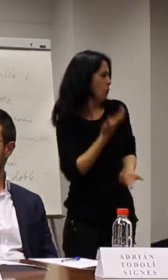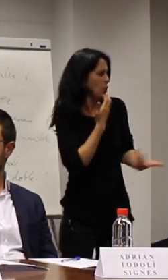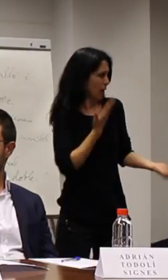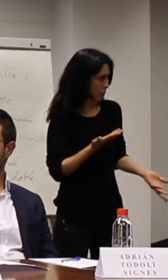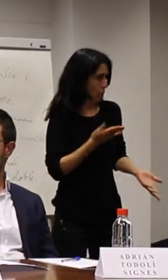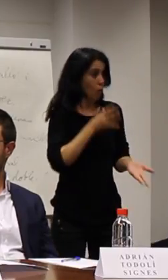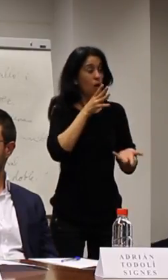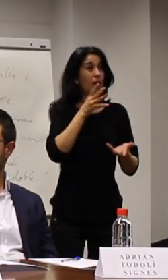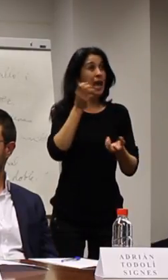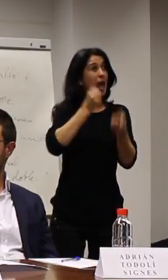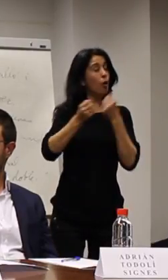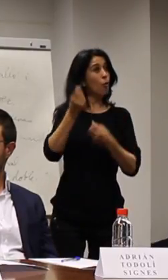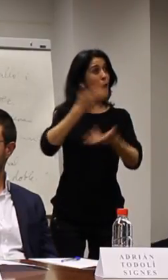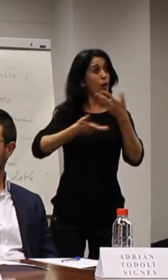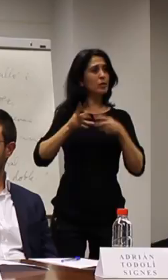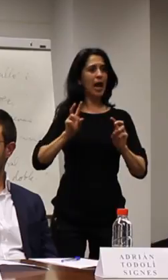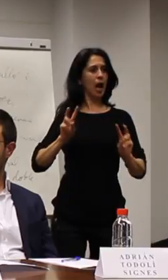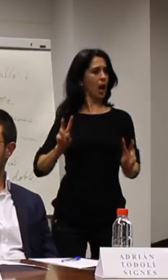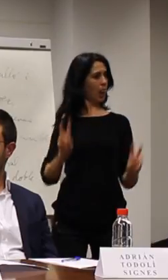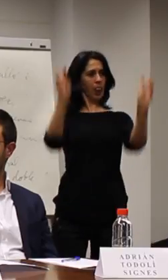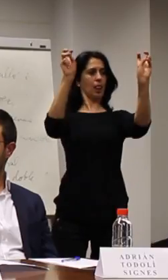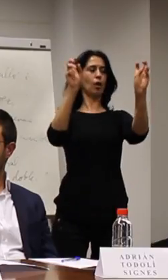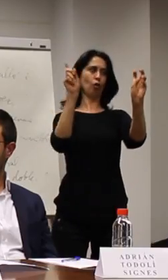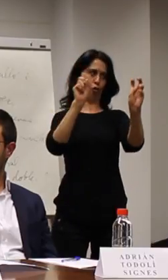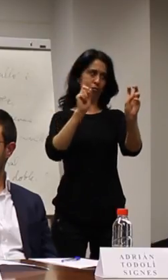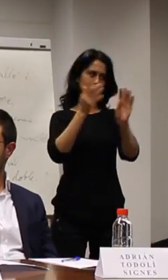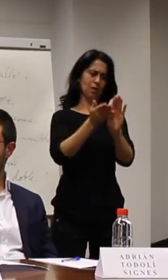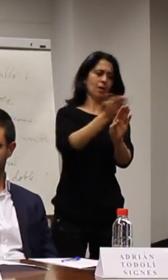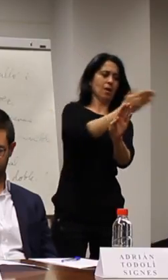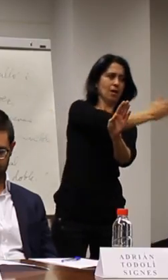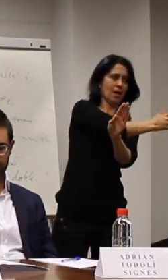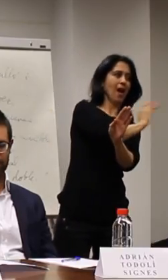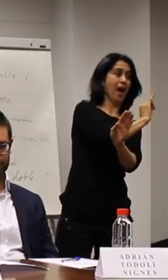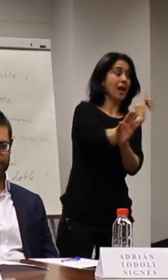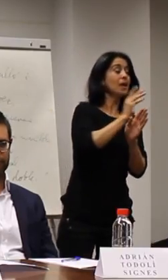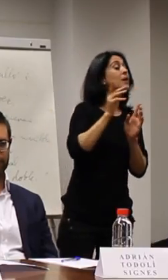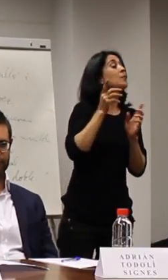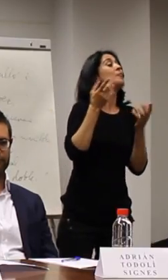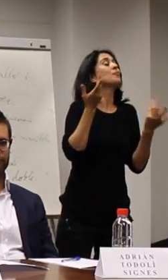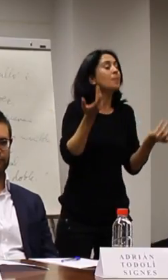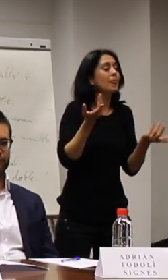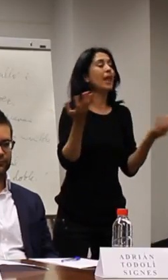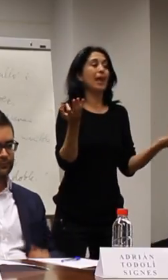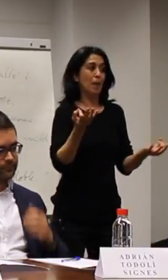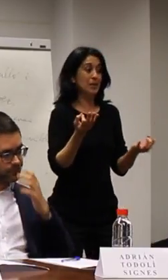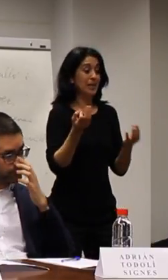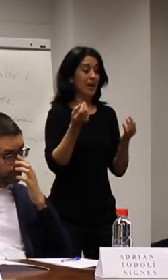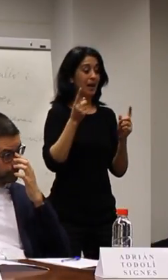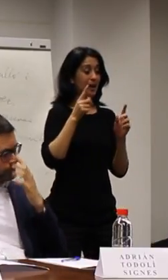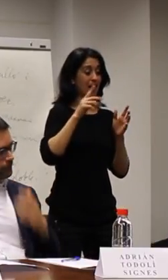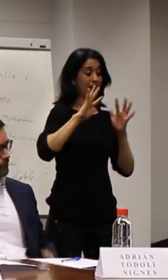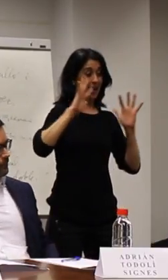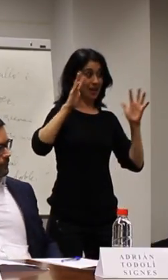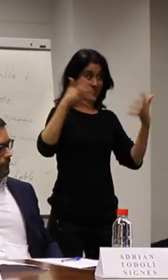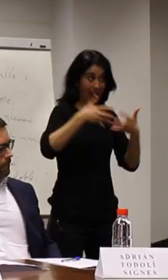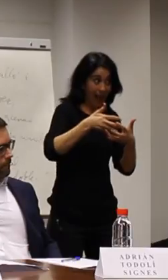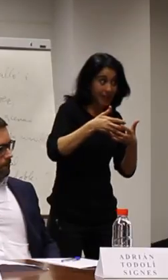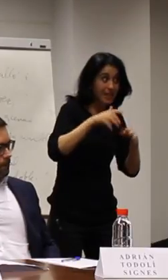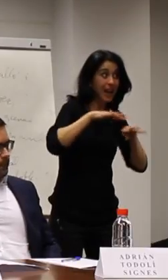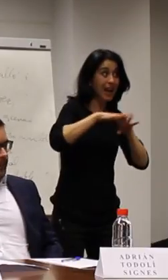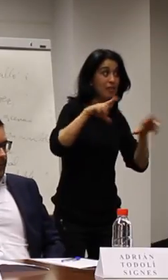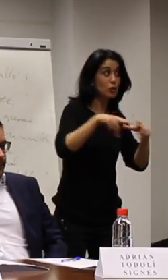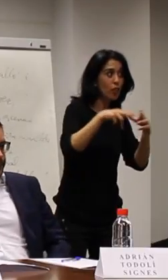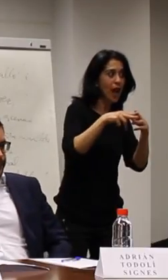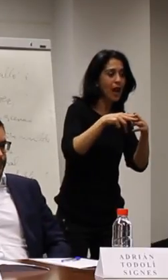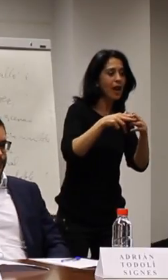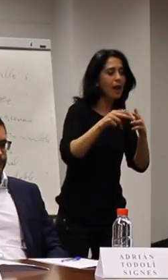novedad no es tal, ¿no? Lo que pasa es que las redes sociales y la existencia de Internet, desde luego, ya le da una dimensión que antes no tenía, porque